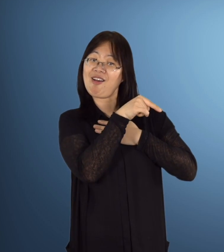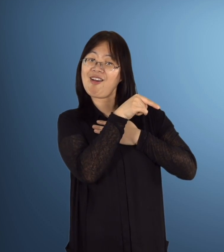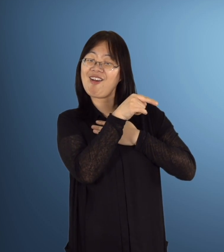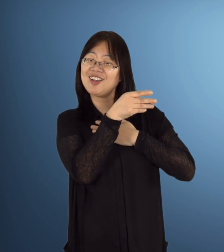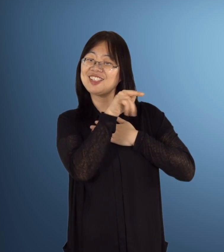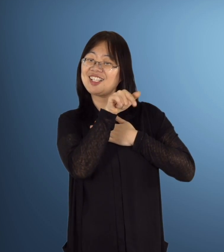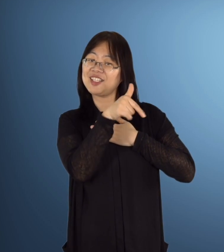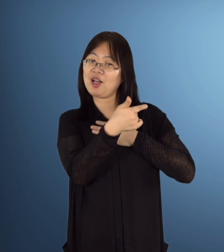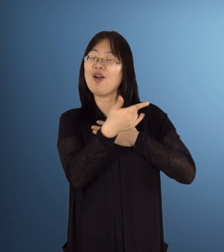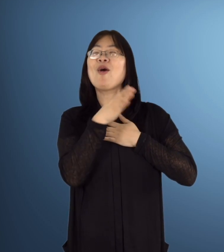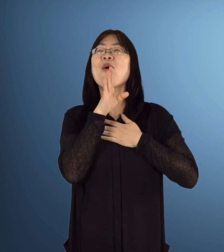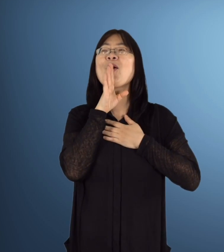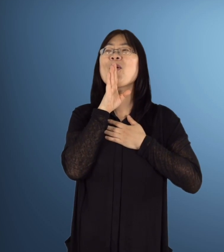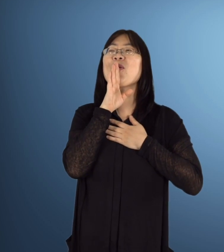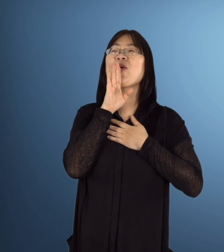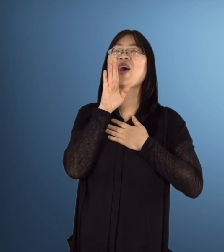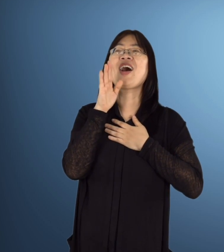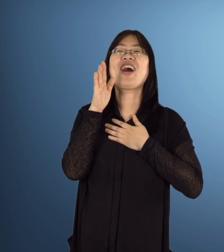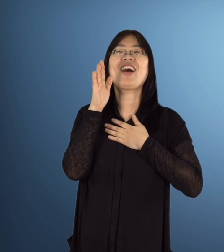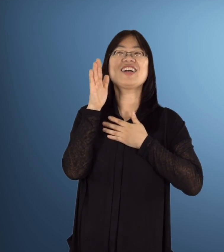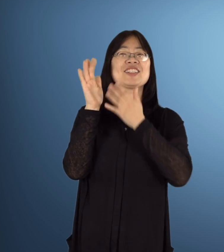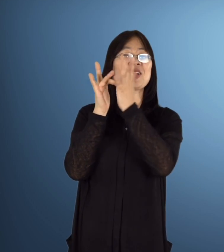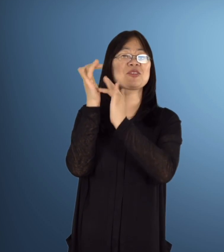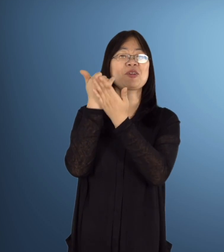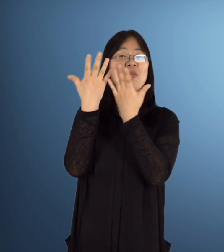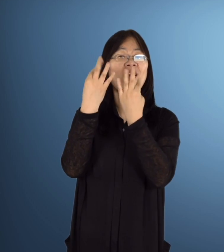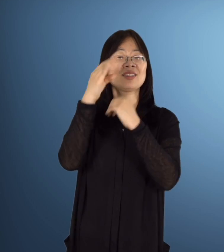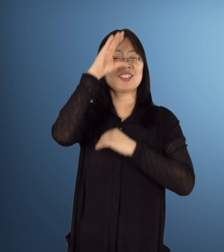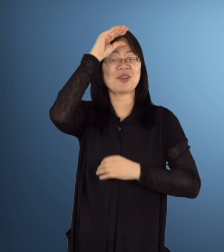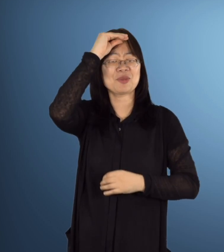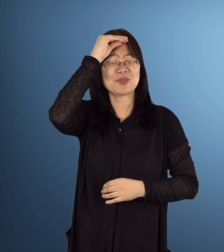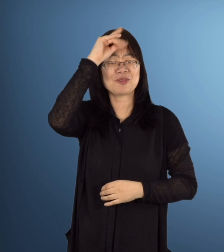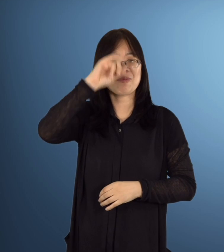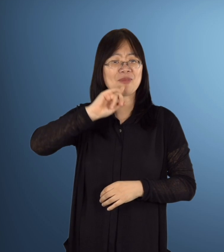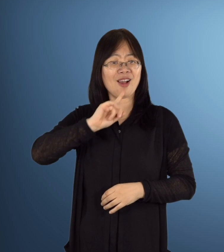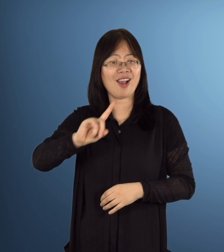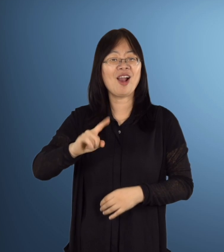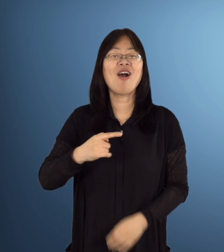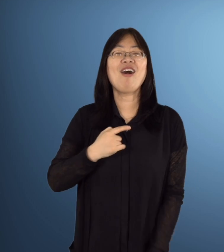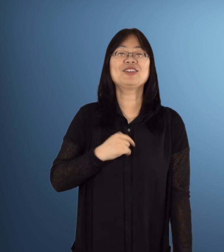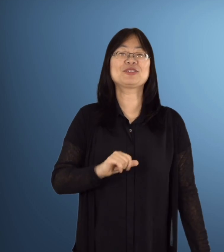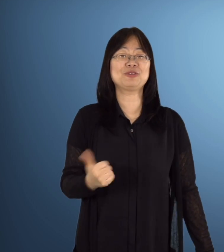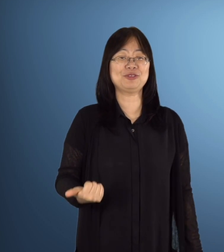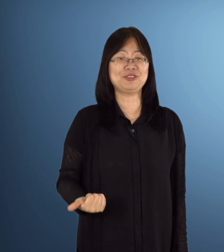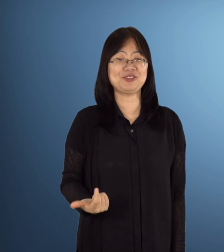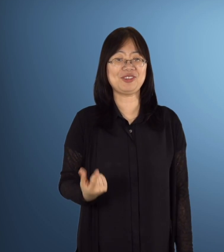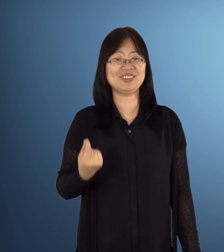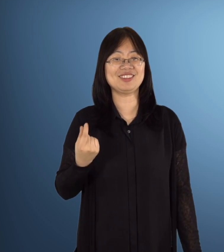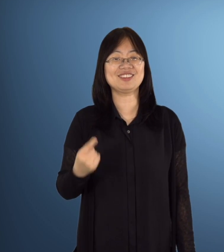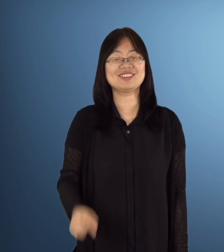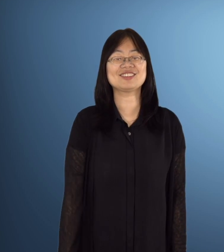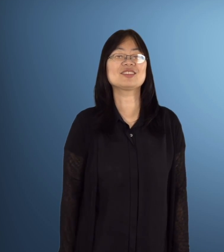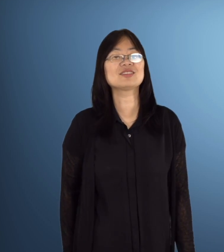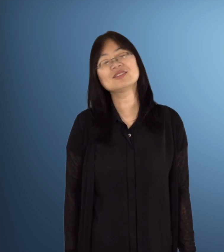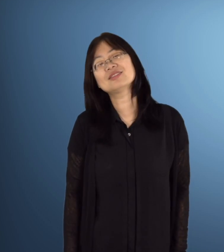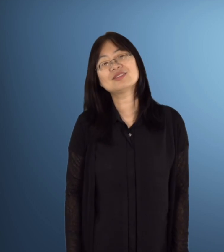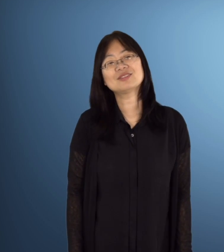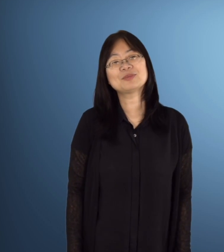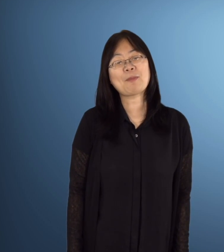태근이는 참 나랑 많이 닮았어. 그러면 저는 그냥 죽어버릴 것 같아요. 그냥.